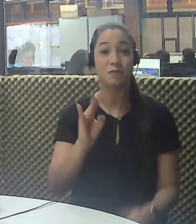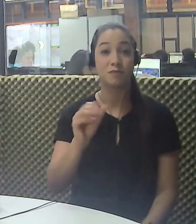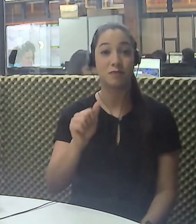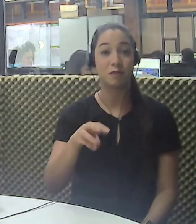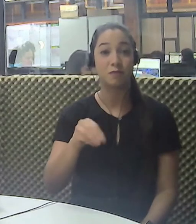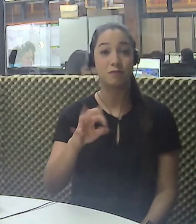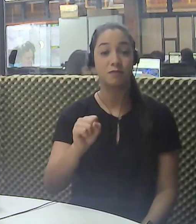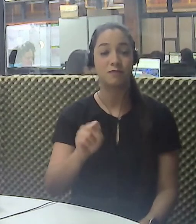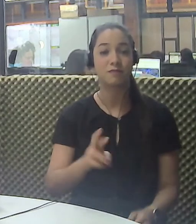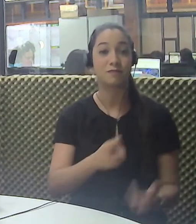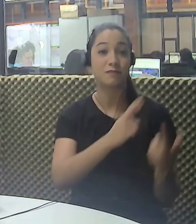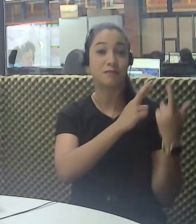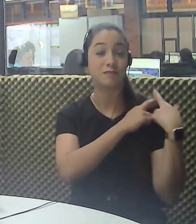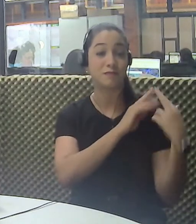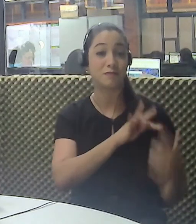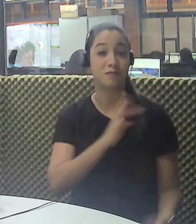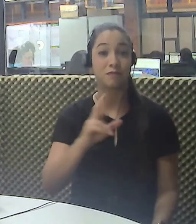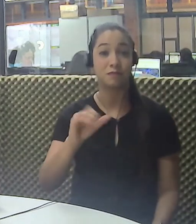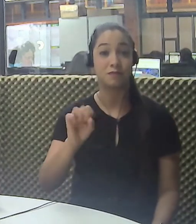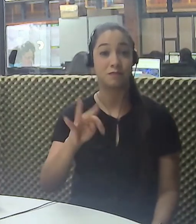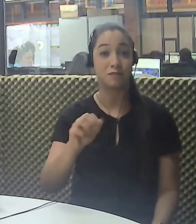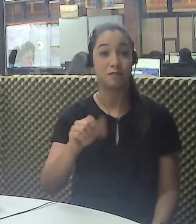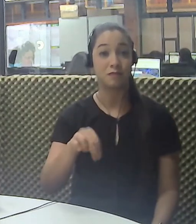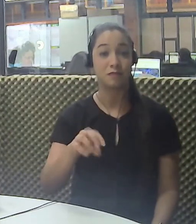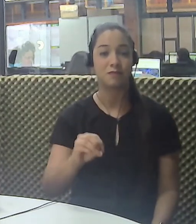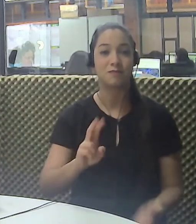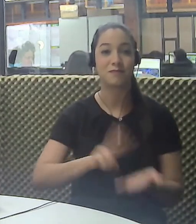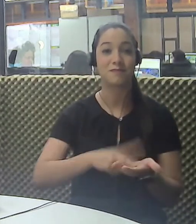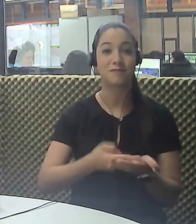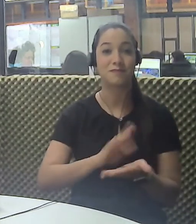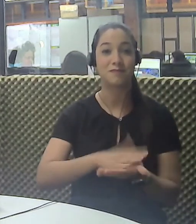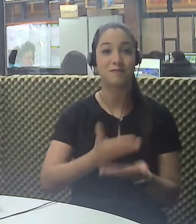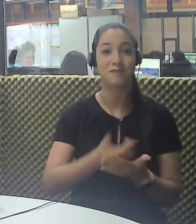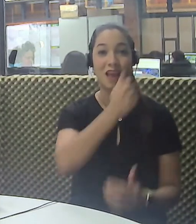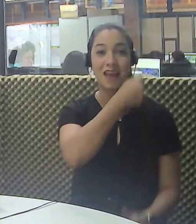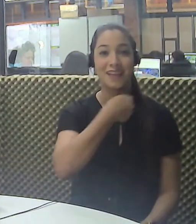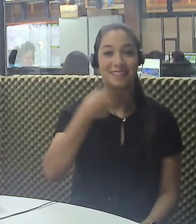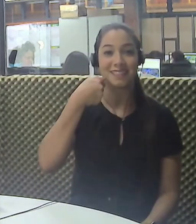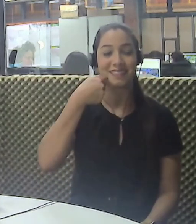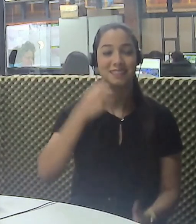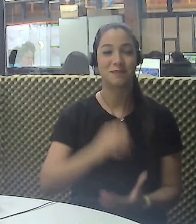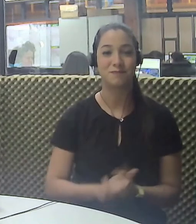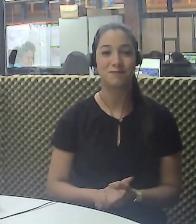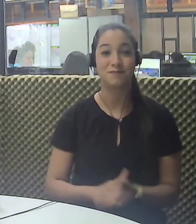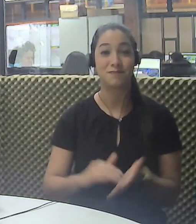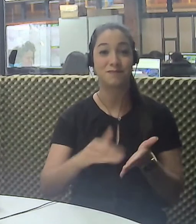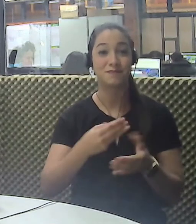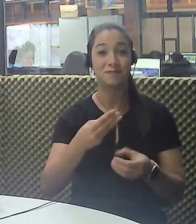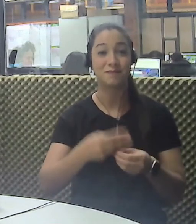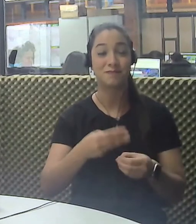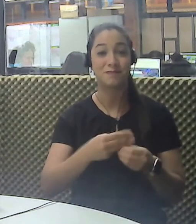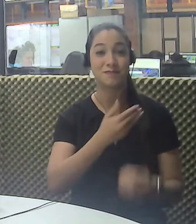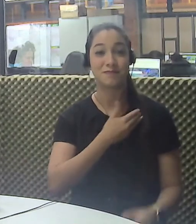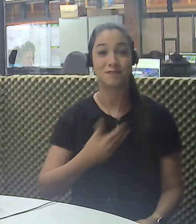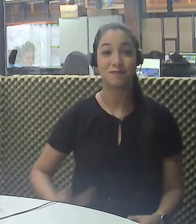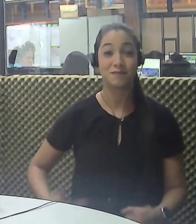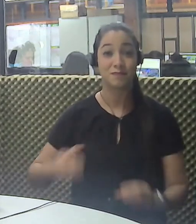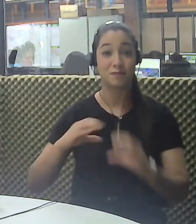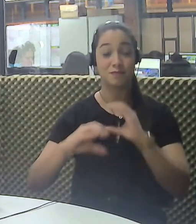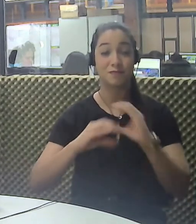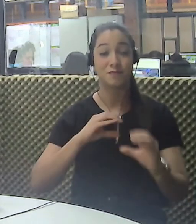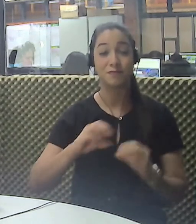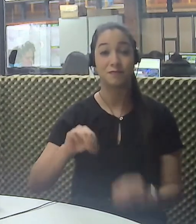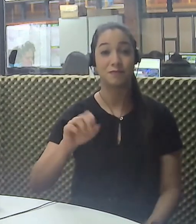Montes. Responsável técnico, Cristiano Silva. Tradução em Libras, Amanda Valentim. Secretário Municipal de Governo e